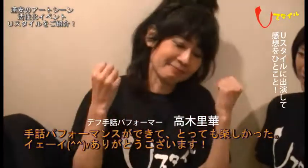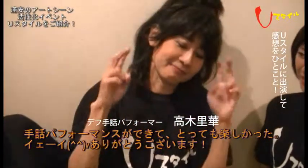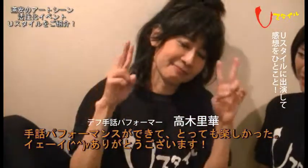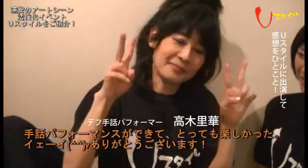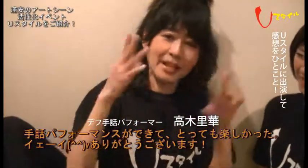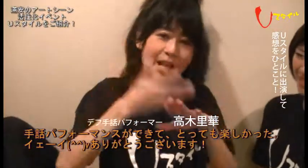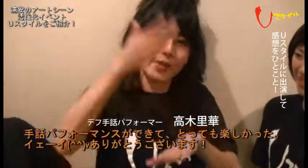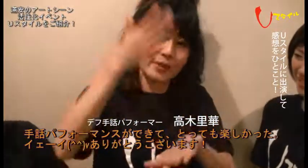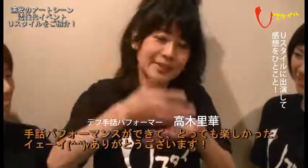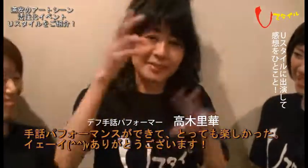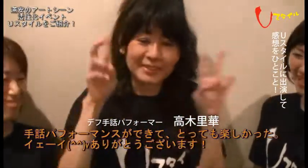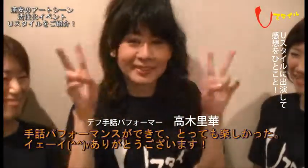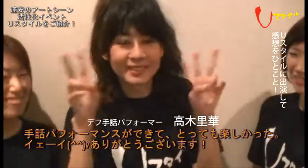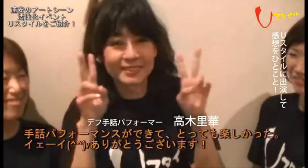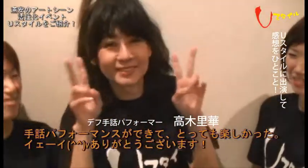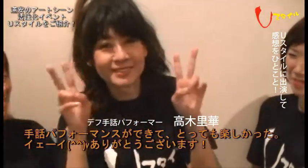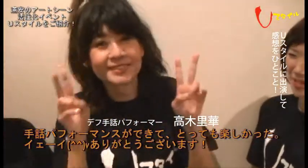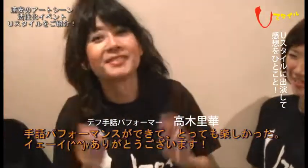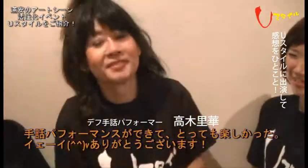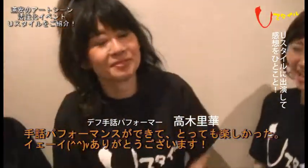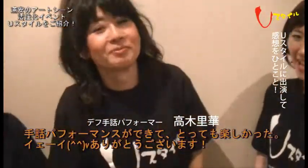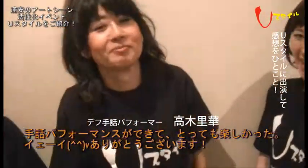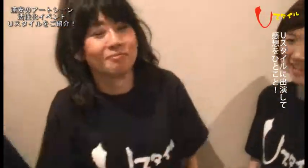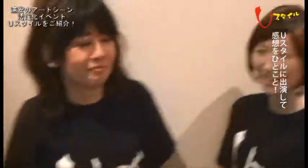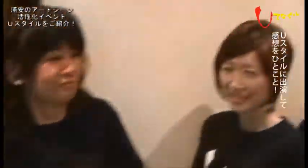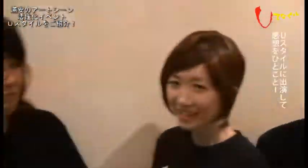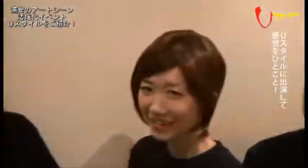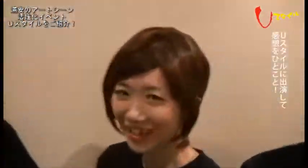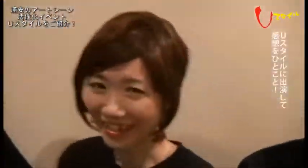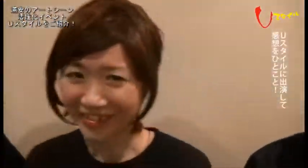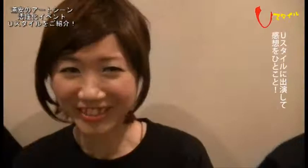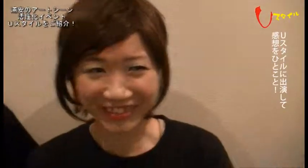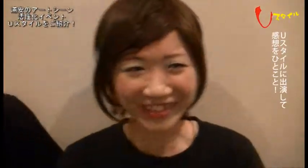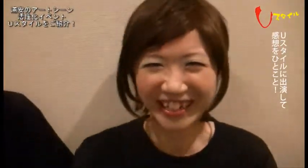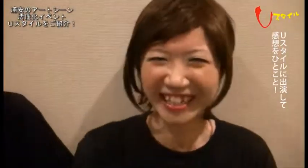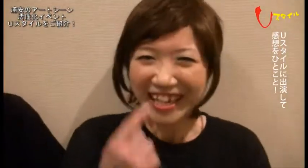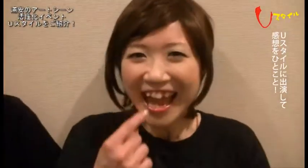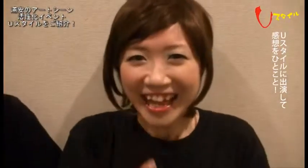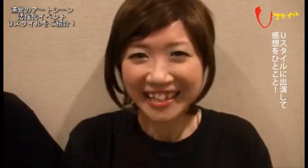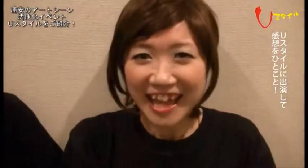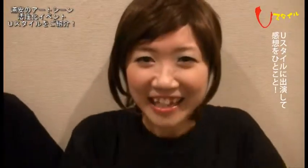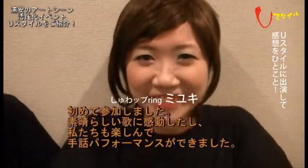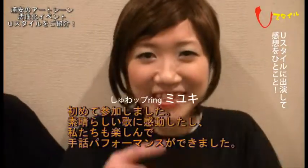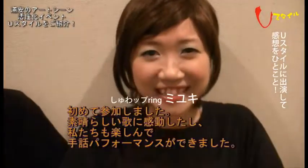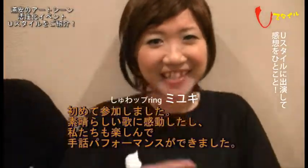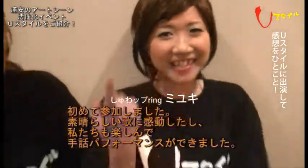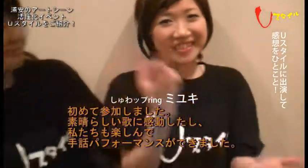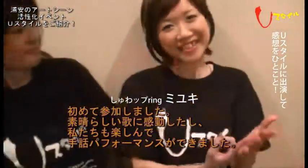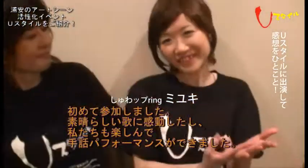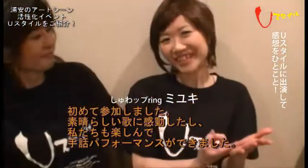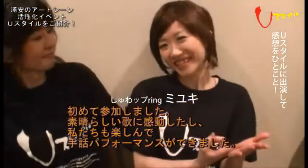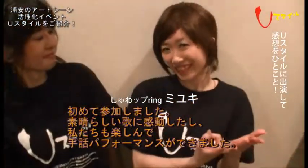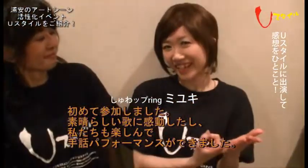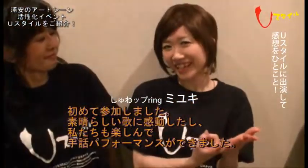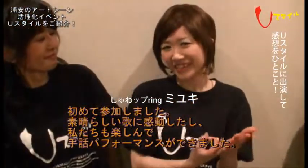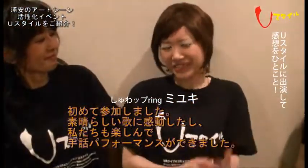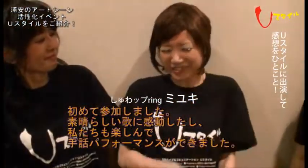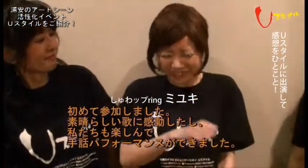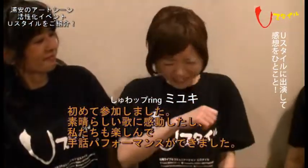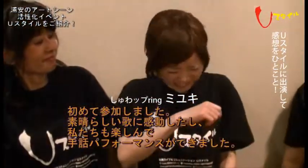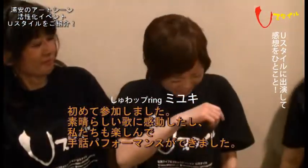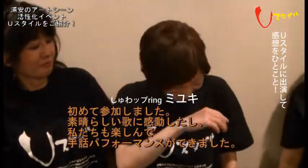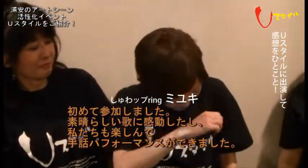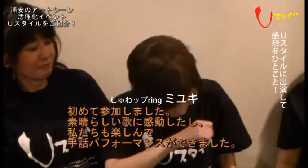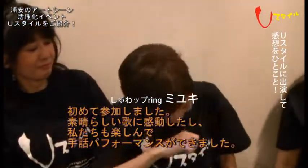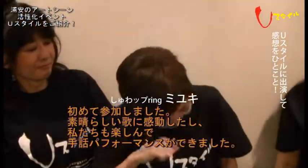ponta も楽しかったーーーがとうございますねぇーいいですば日吉余波以来初めて散会いたしました